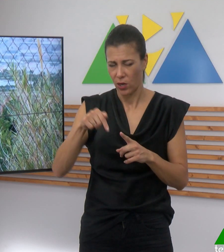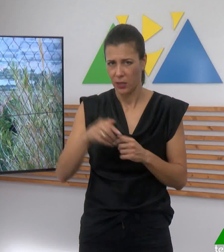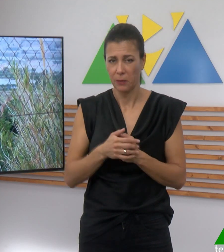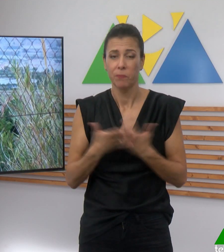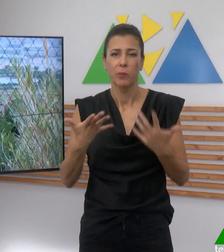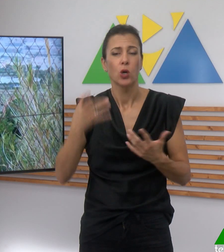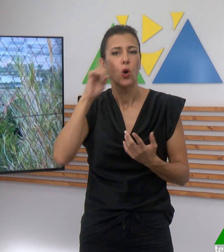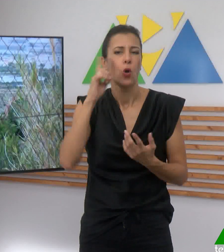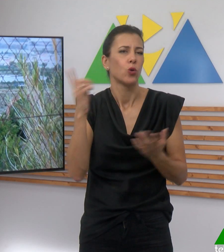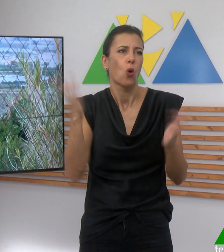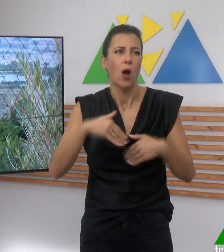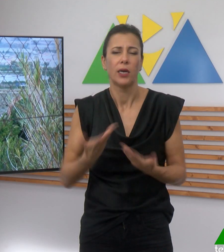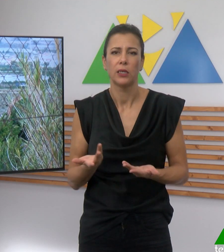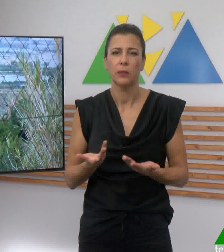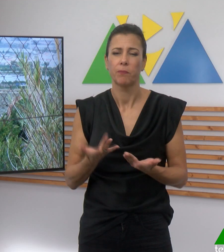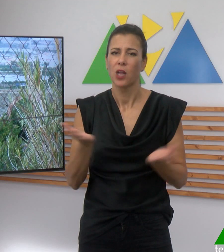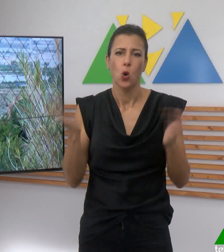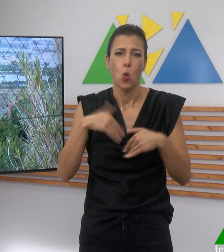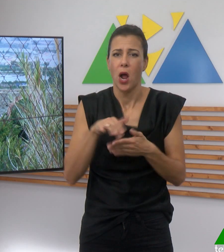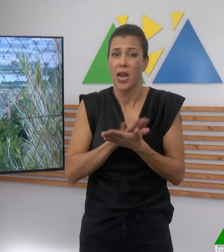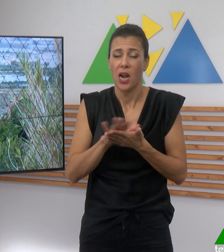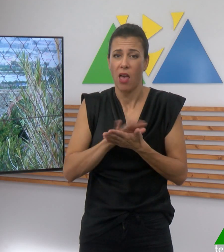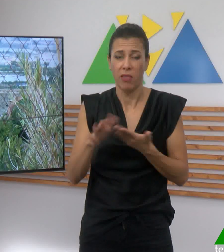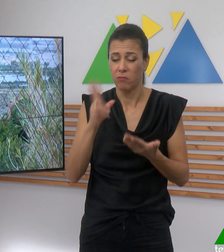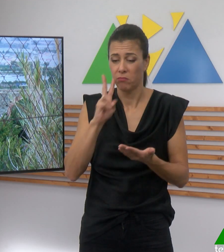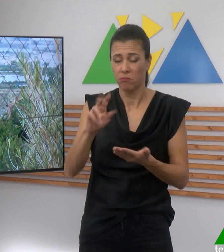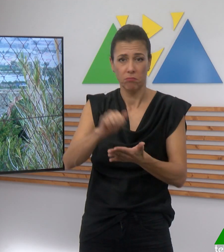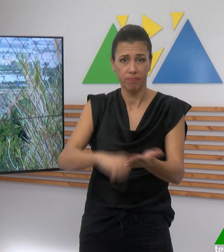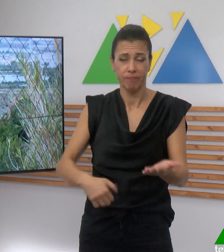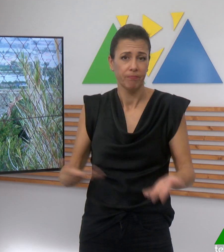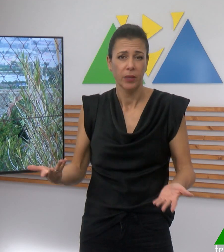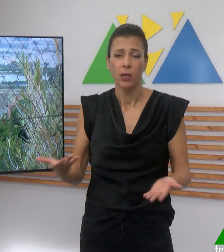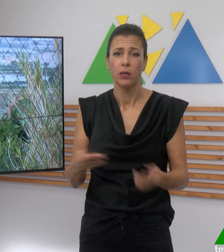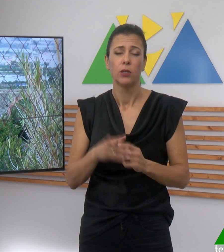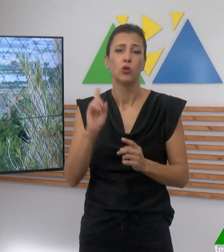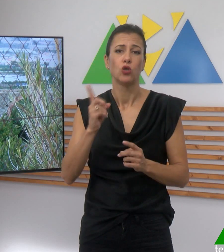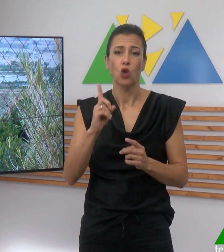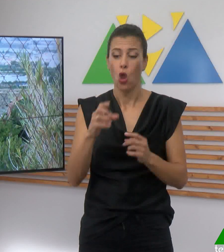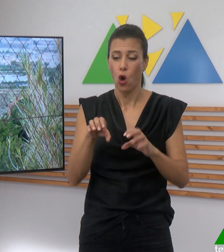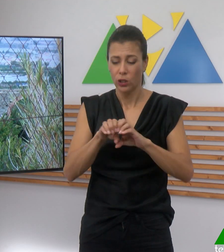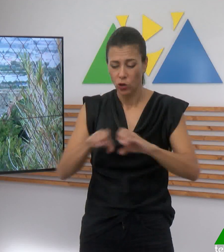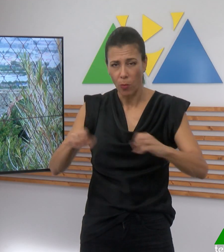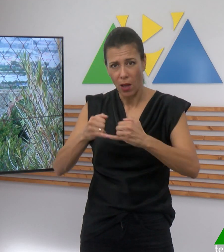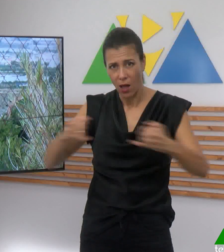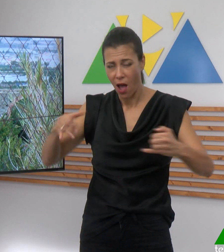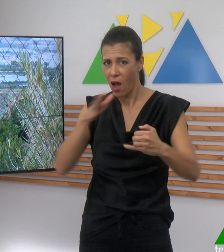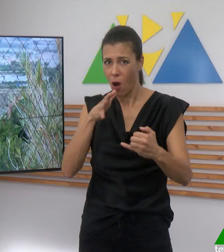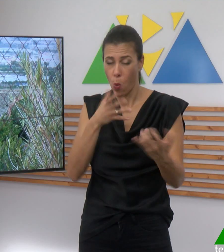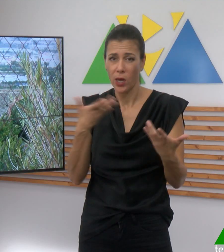hay no hay nada no ha quedado nada excepto el la toma de agua que es el acueducto que se